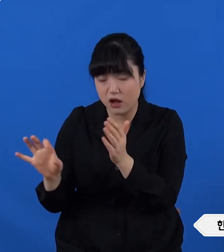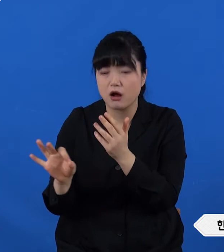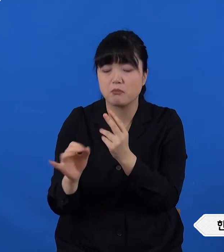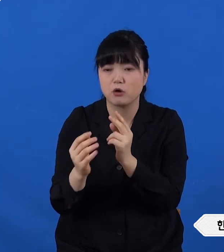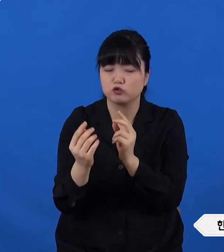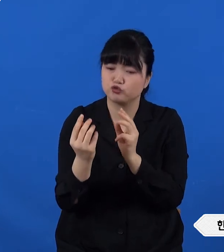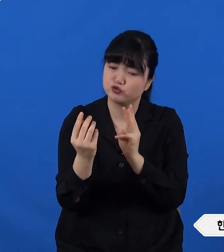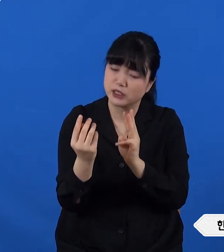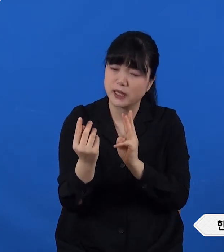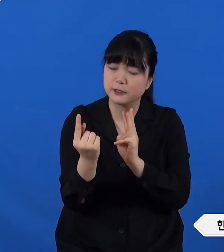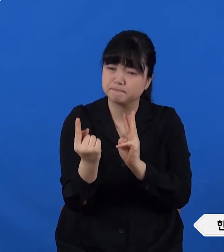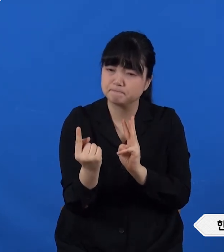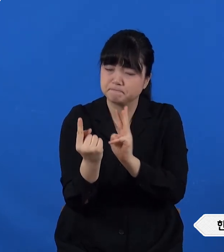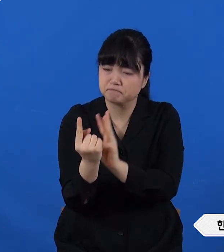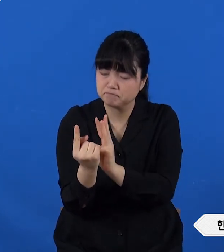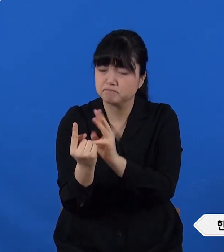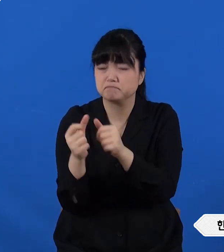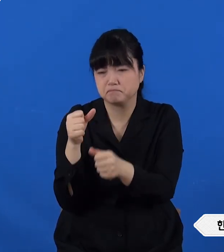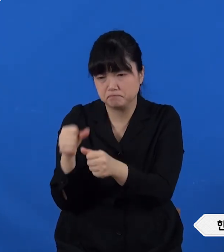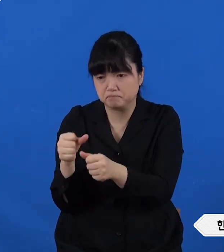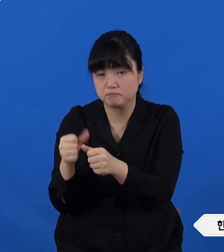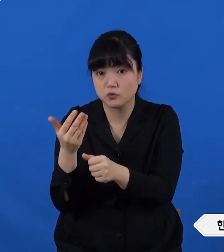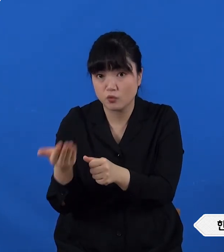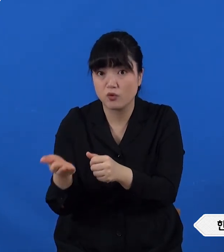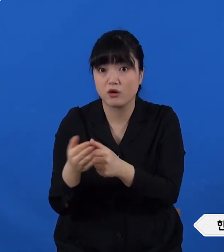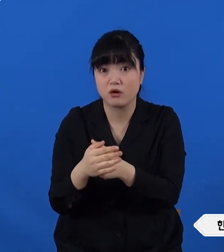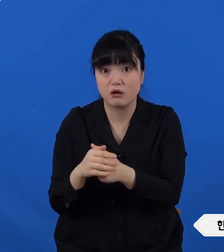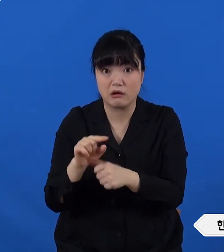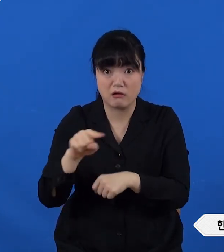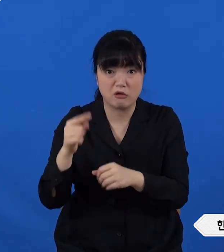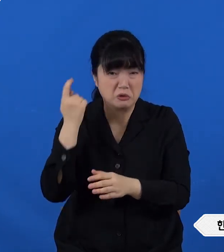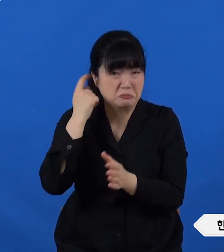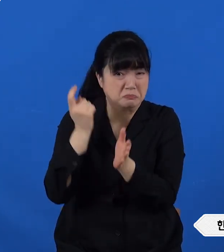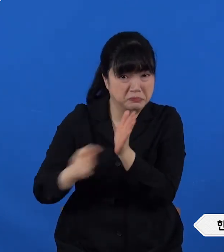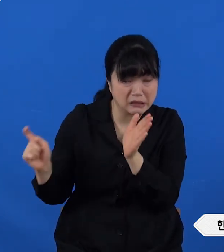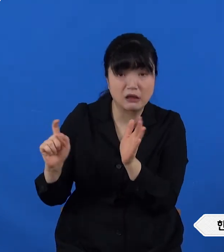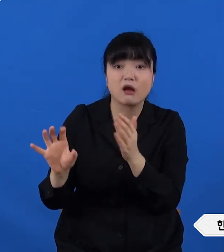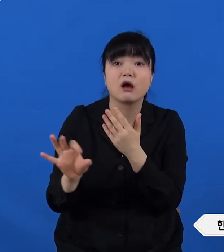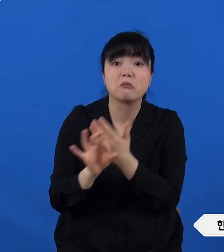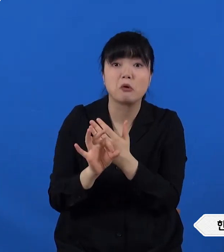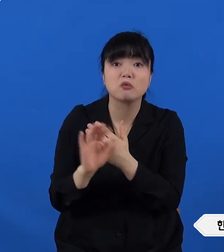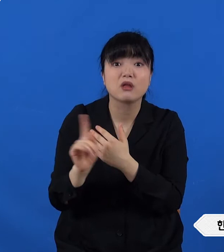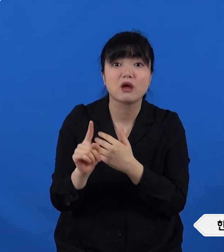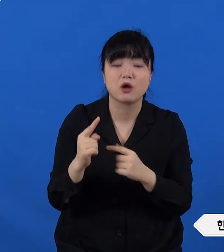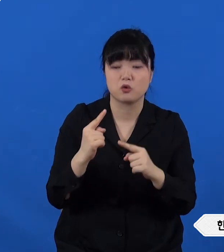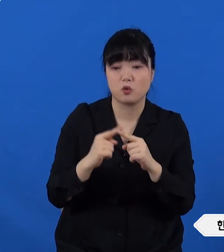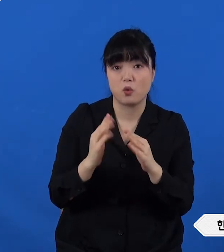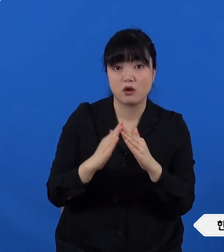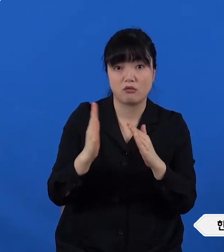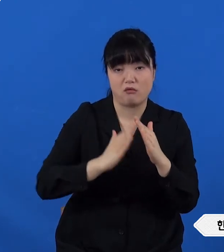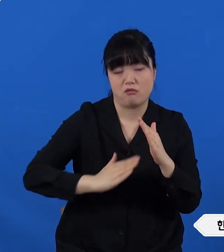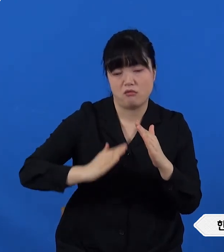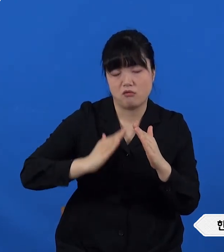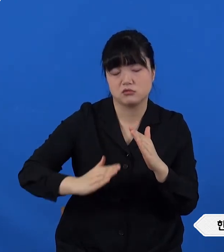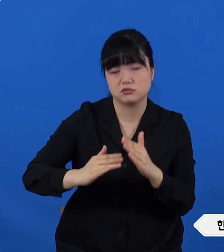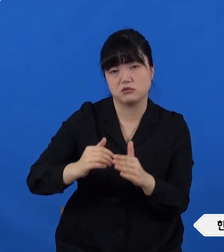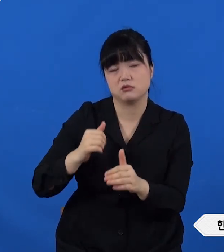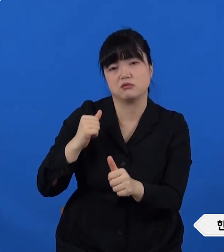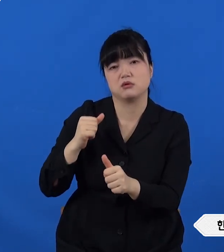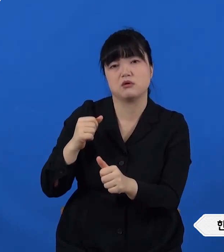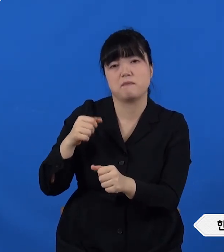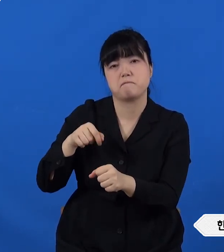사람이 함께 가서 다 일러야 합니다. 그래도 듣지 않으면 교회에서 공적으로 징계를 해야